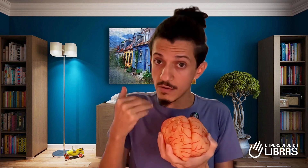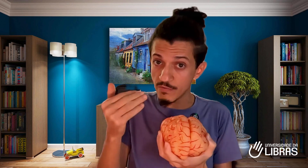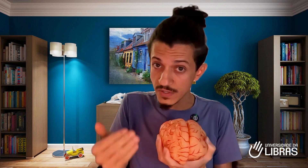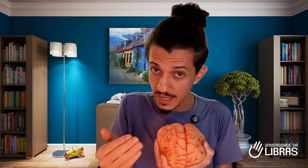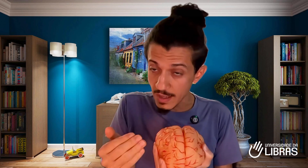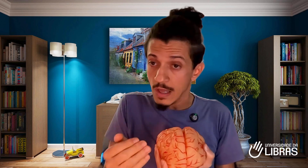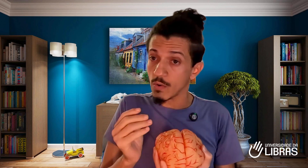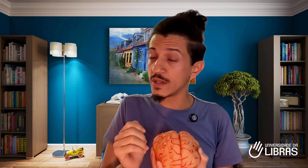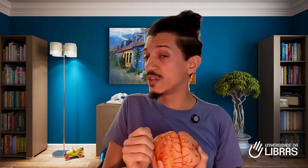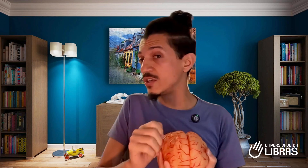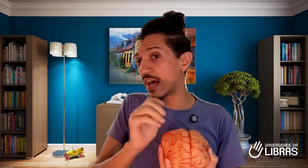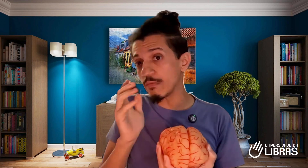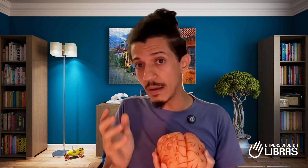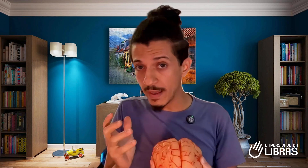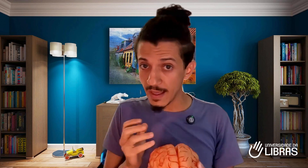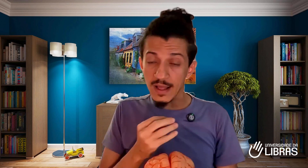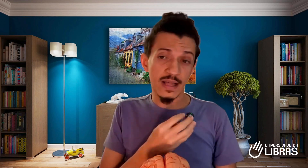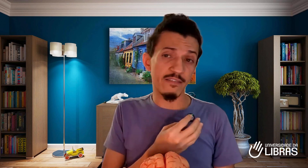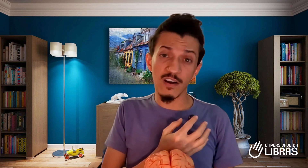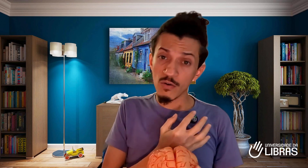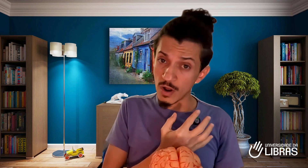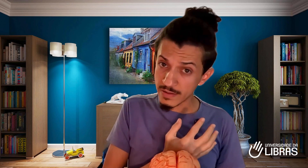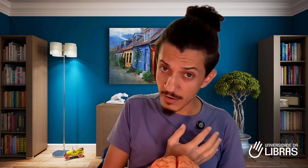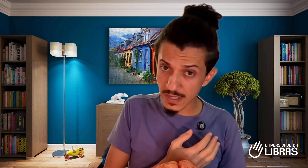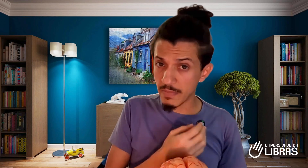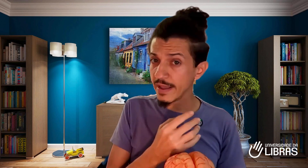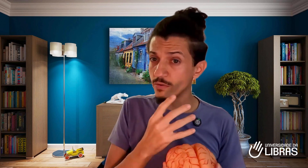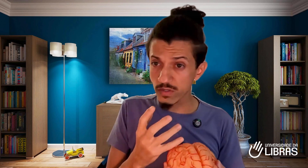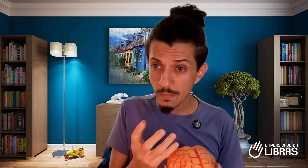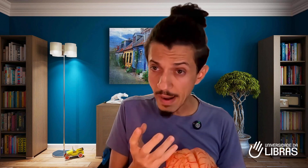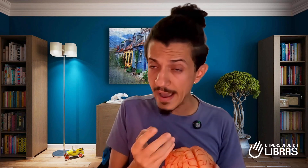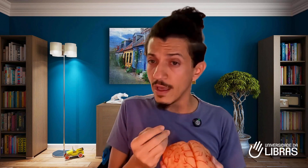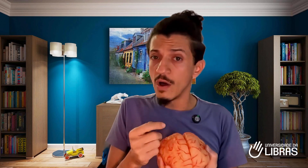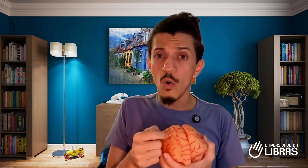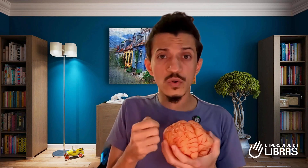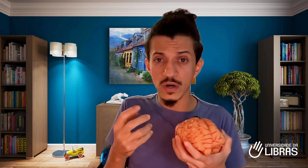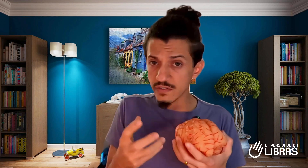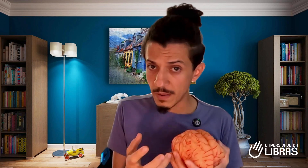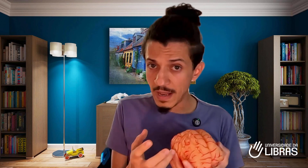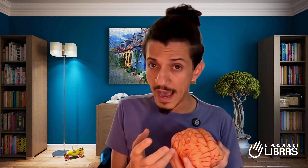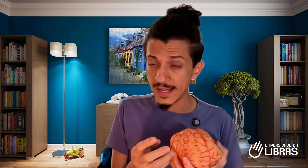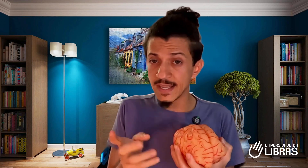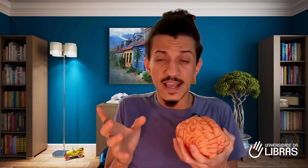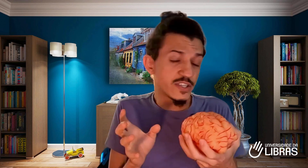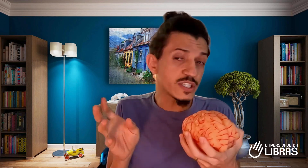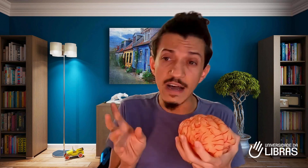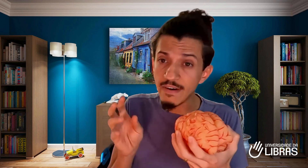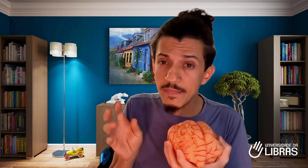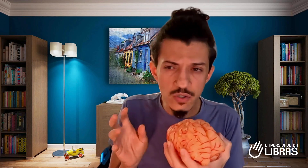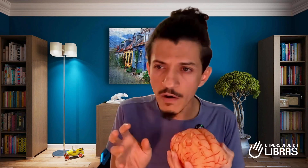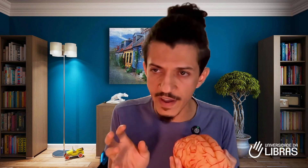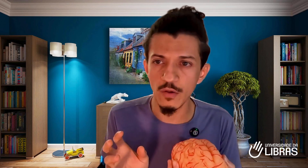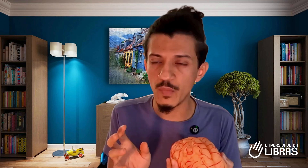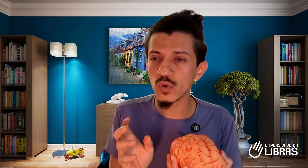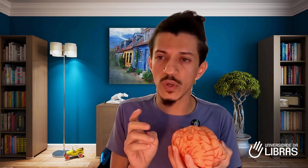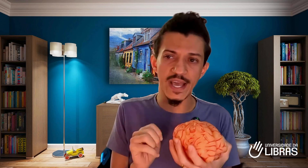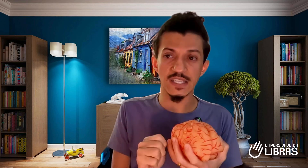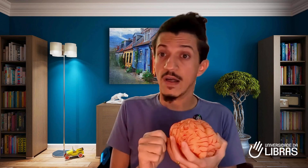você quando a gente era um bebê, estava lá no colo da nossa mãe, do nosso pai ou dos nossos familiares e a gente estava absorvendo o português. E de